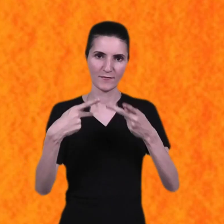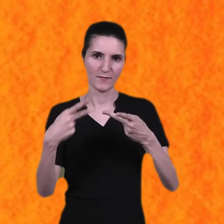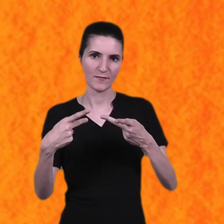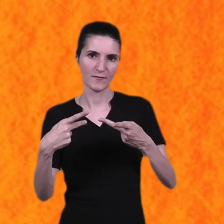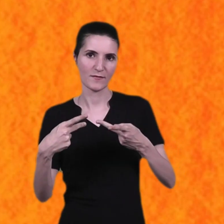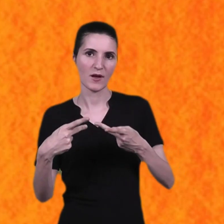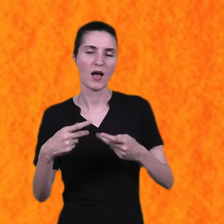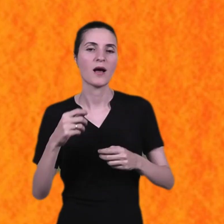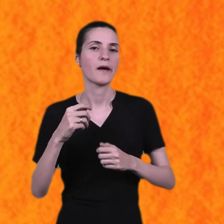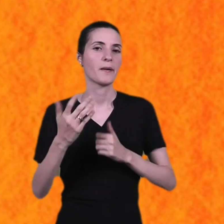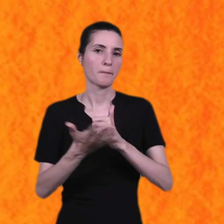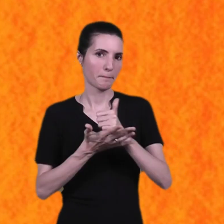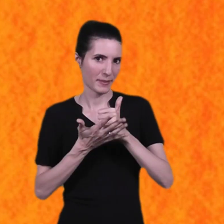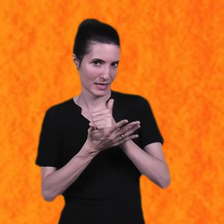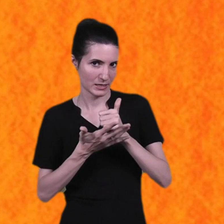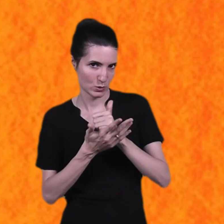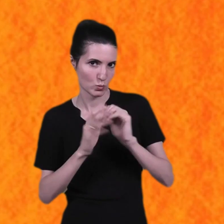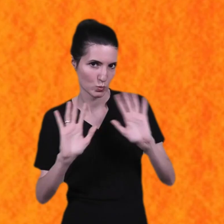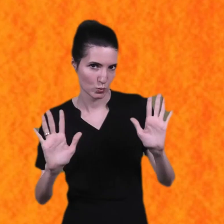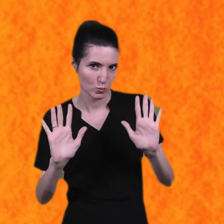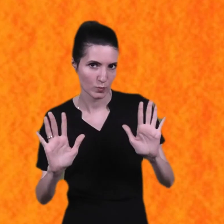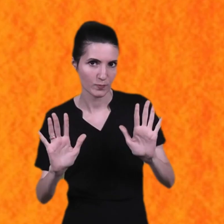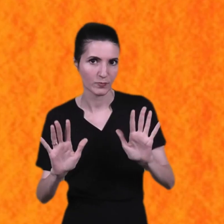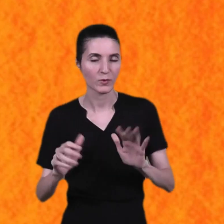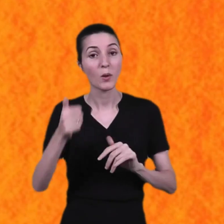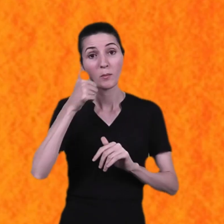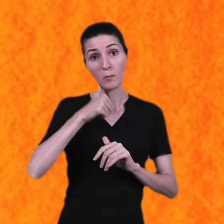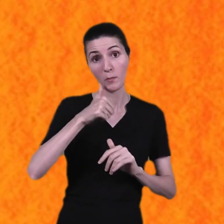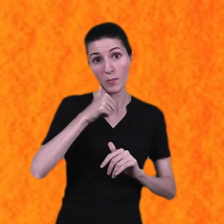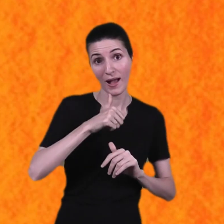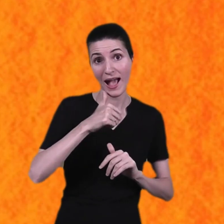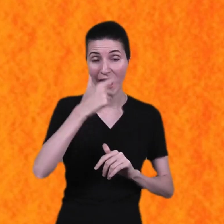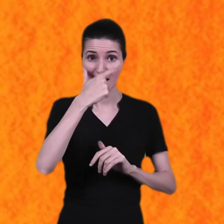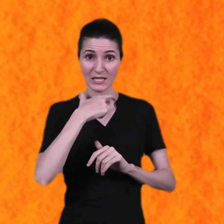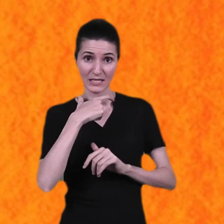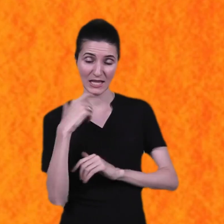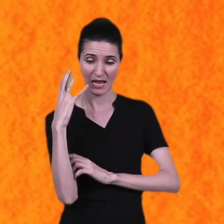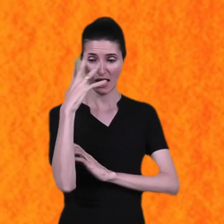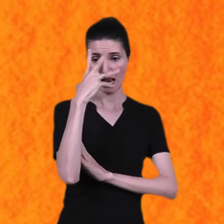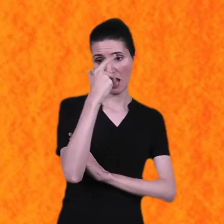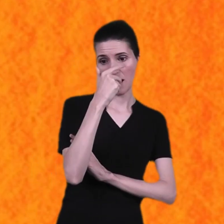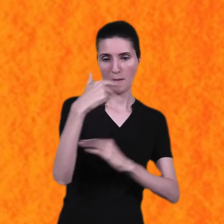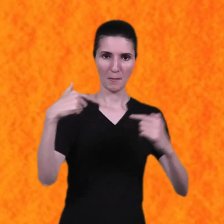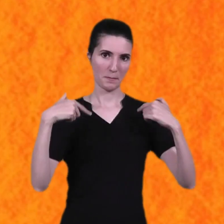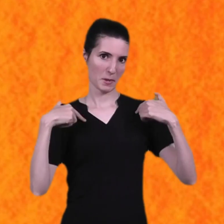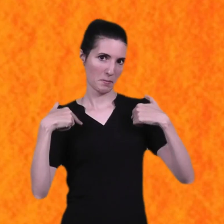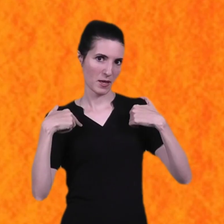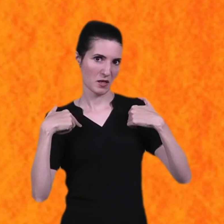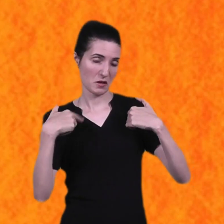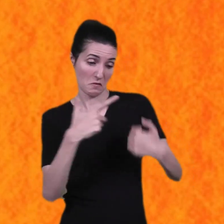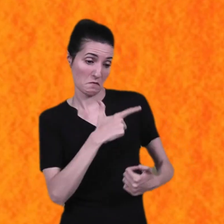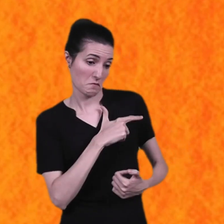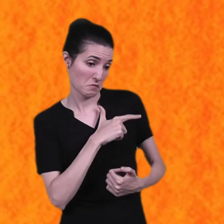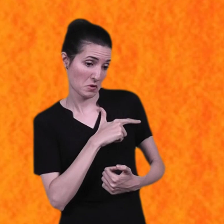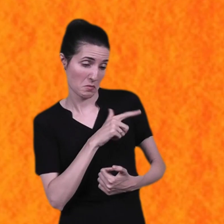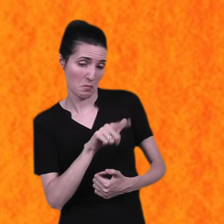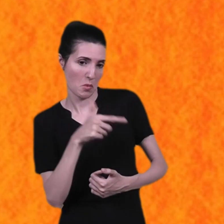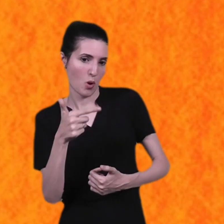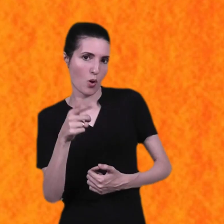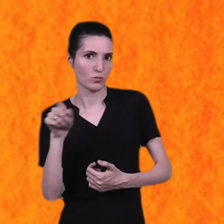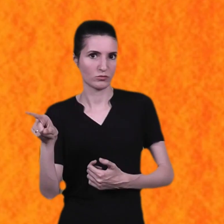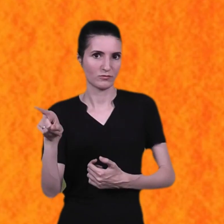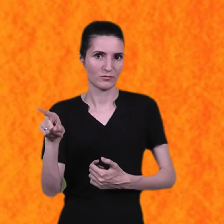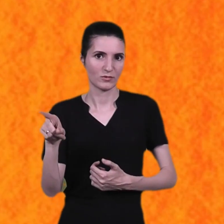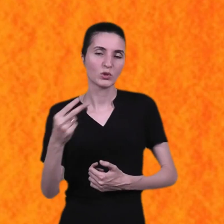audiodescrição padrão. Né? Por exemplo, essa moça ela pode ser linda para mim, mas pode ser feia para os